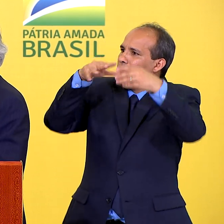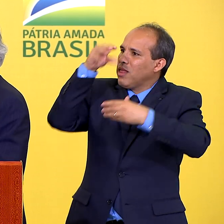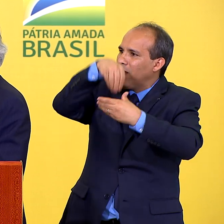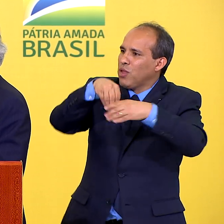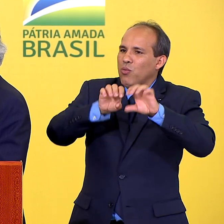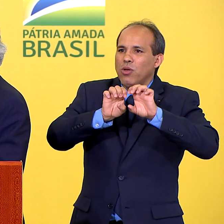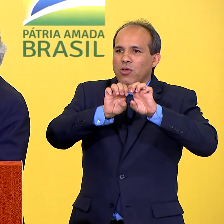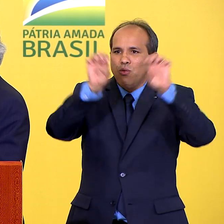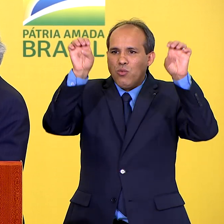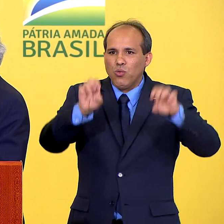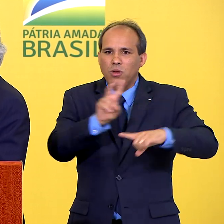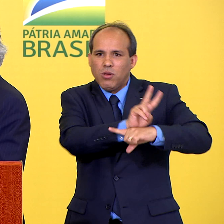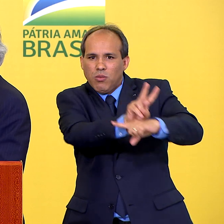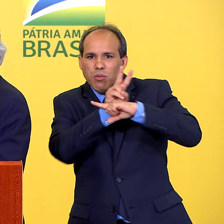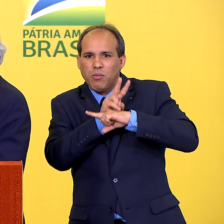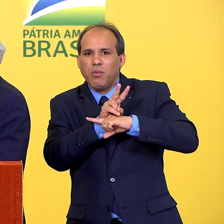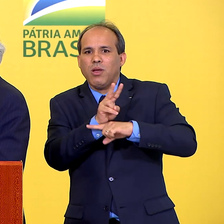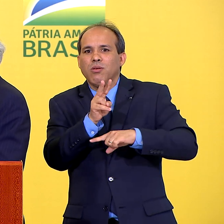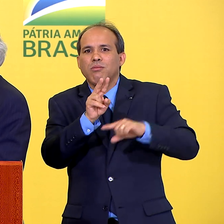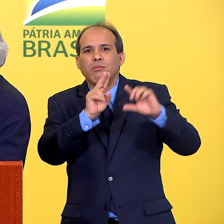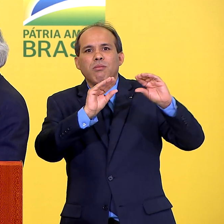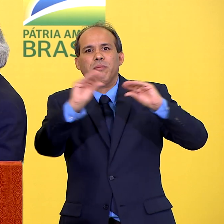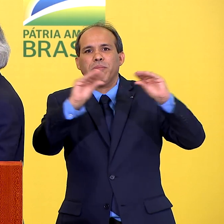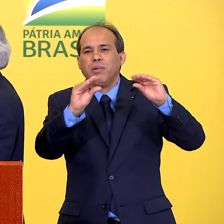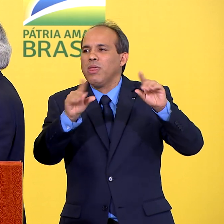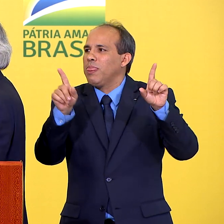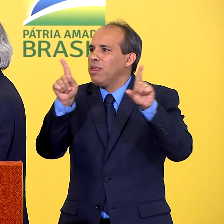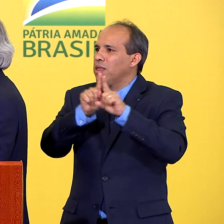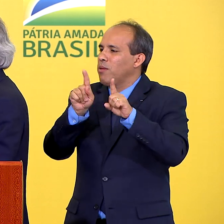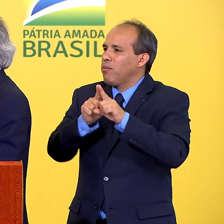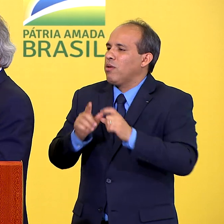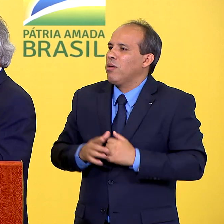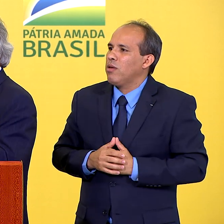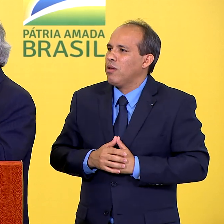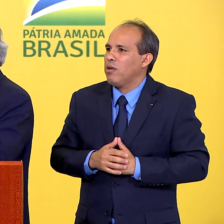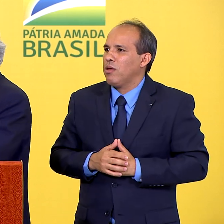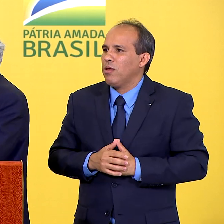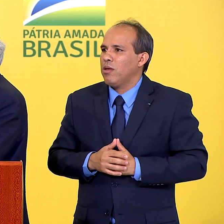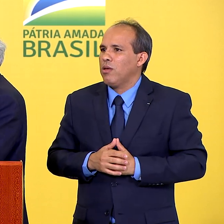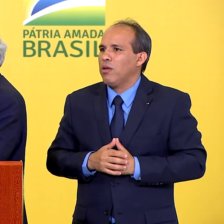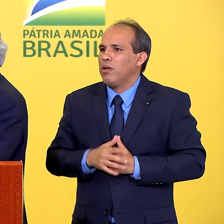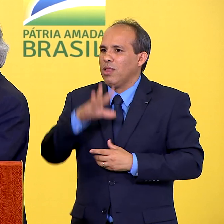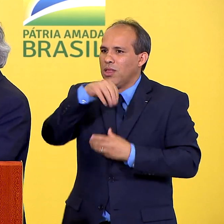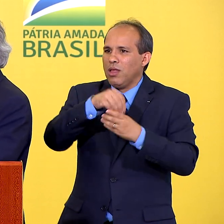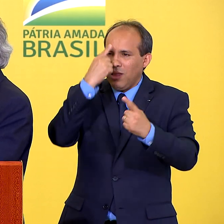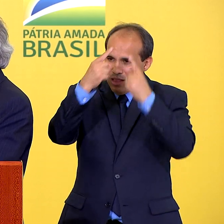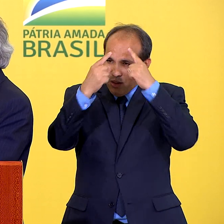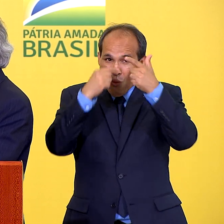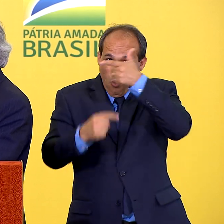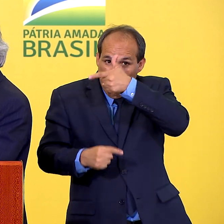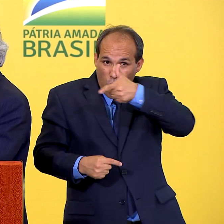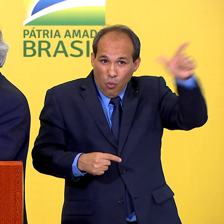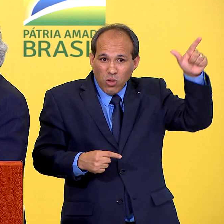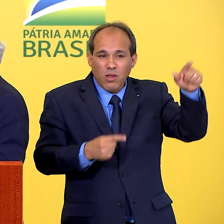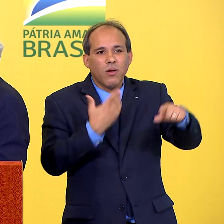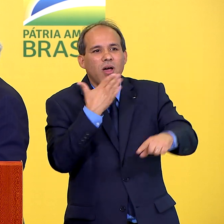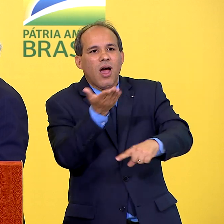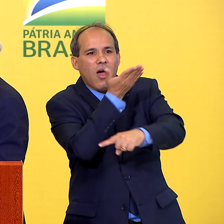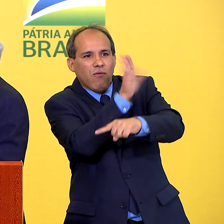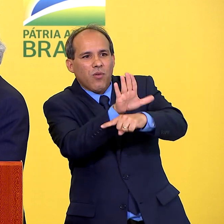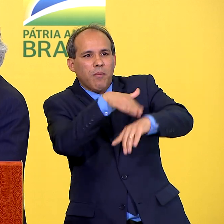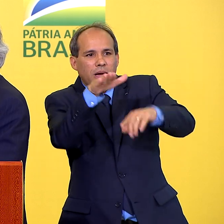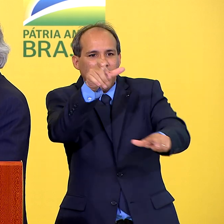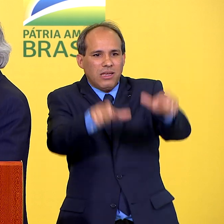estrutura de crédito. É o Adolfo Saxida, que também é uma usina de ideias para favorecer os